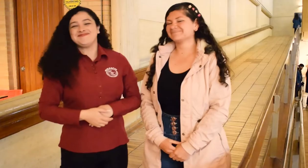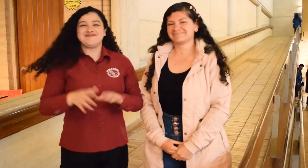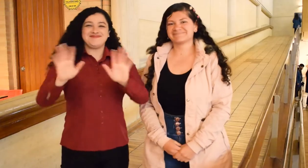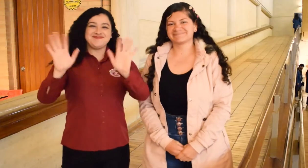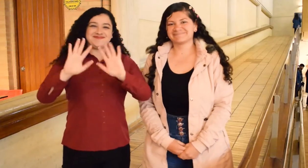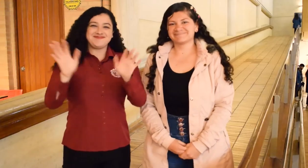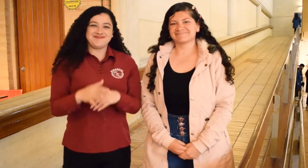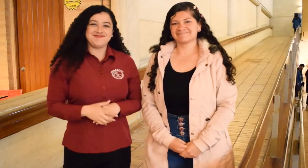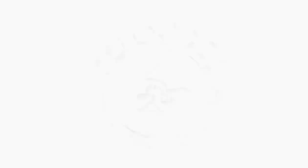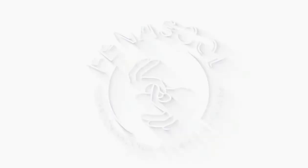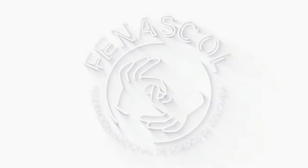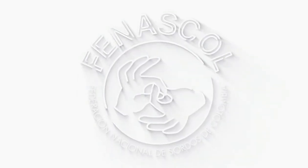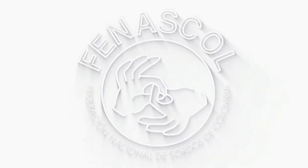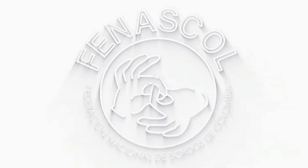con gusto hasta luego